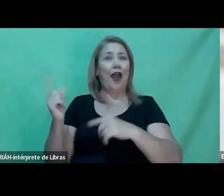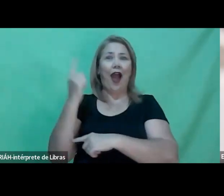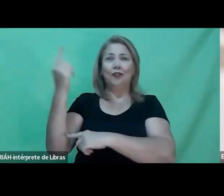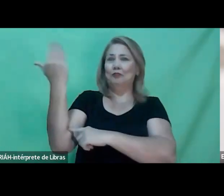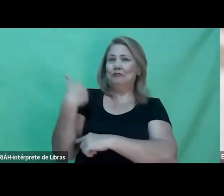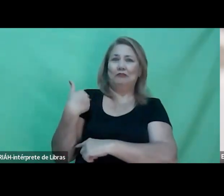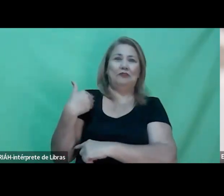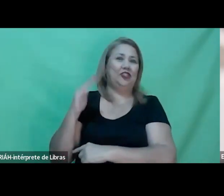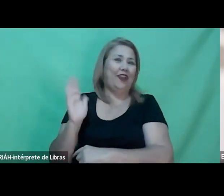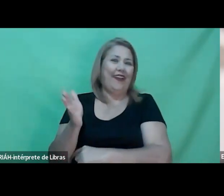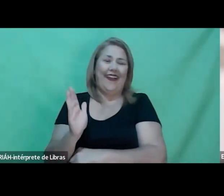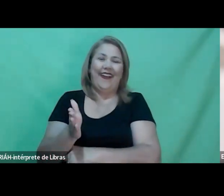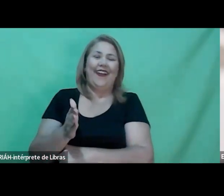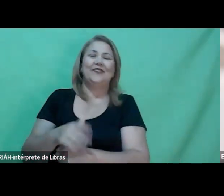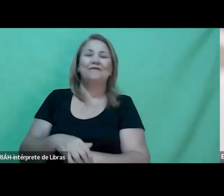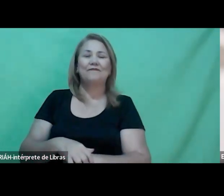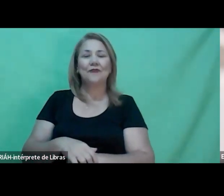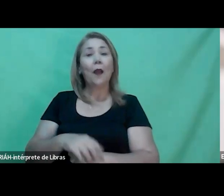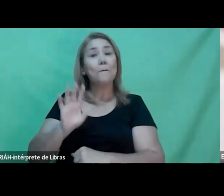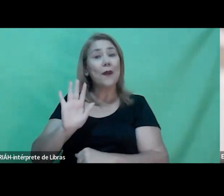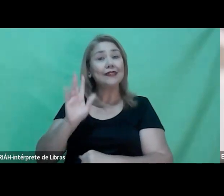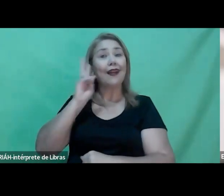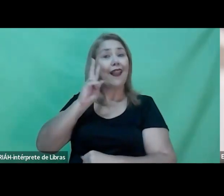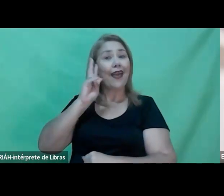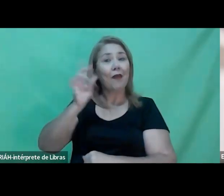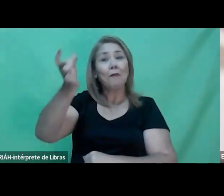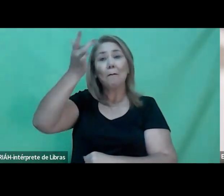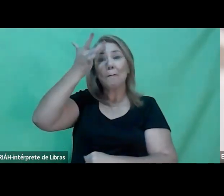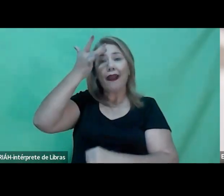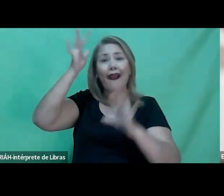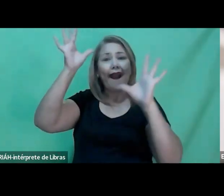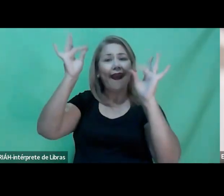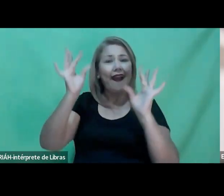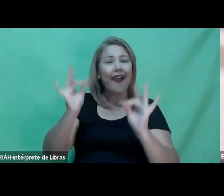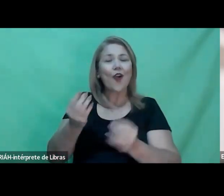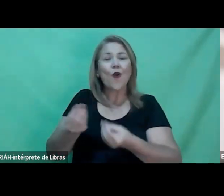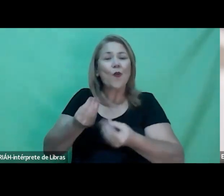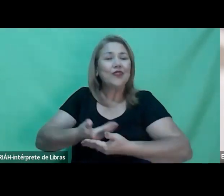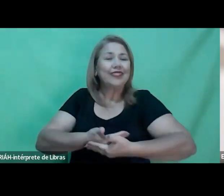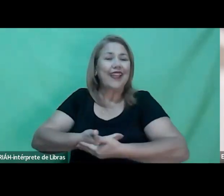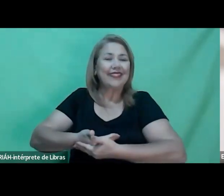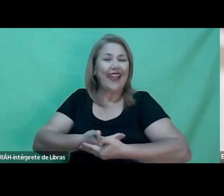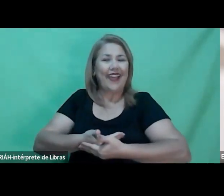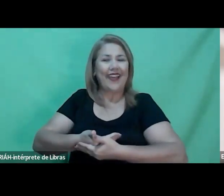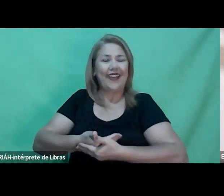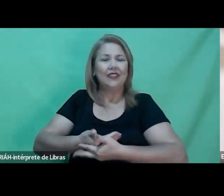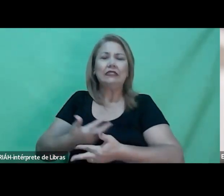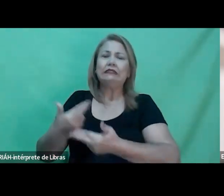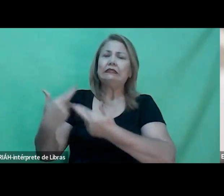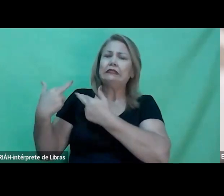grandote pero ese recuerdo lo conserva como si hubiera sido ayer entonces la